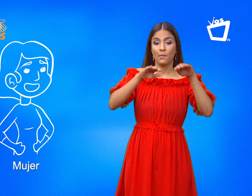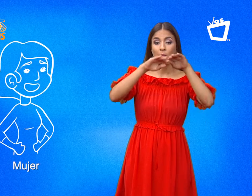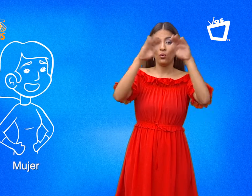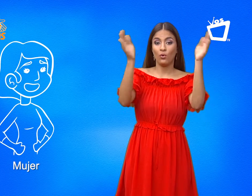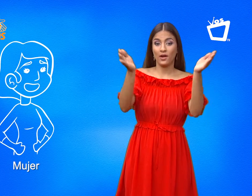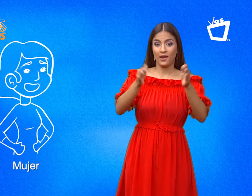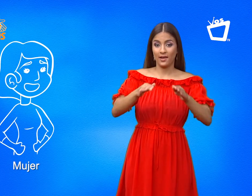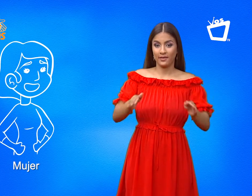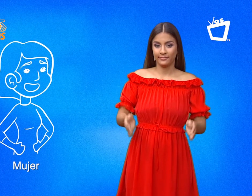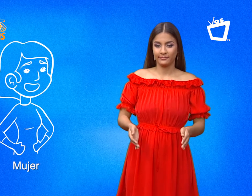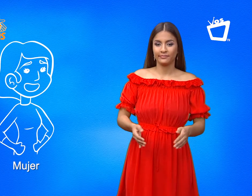mujer